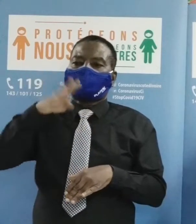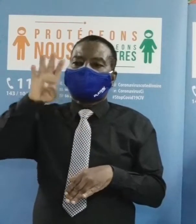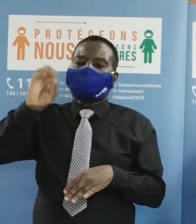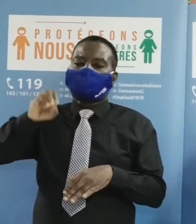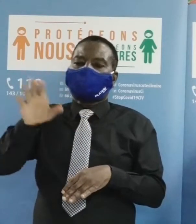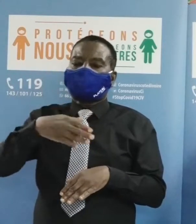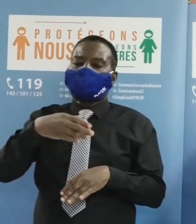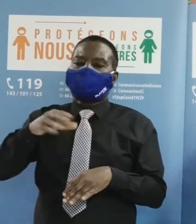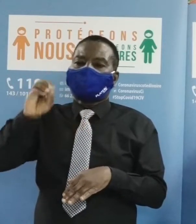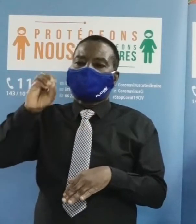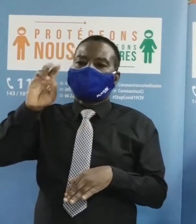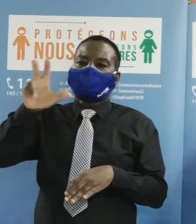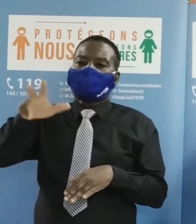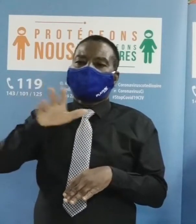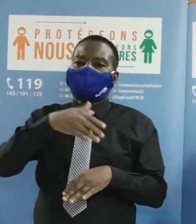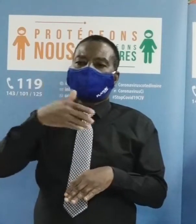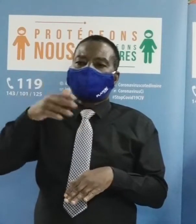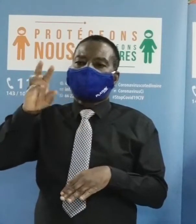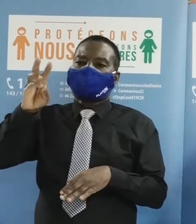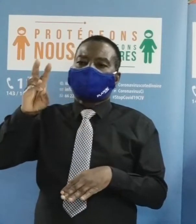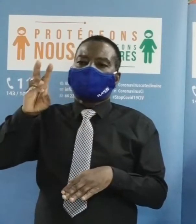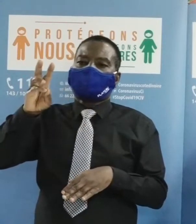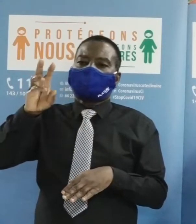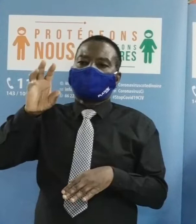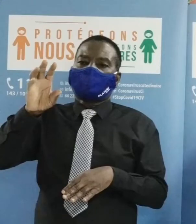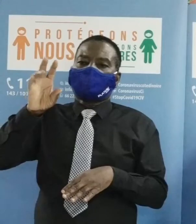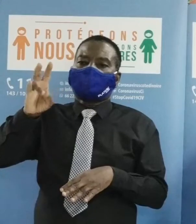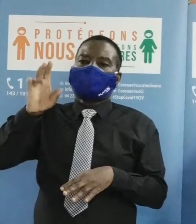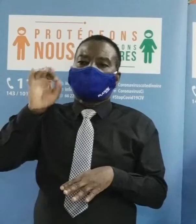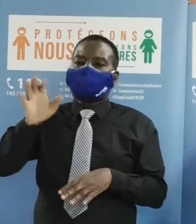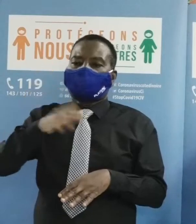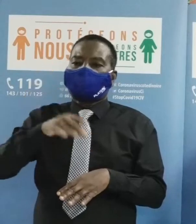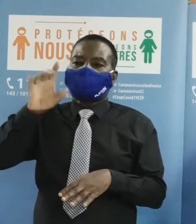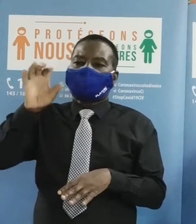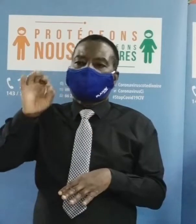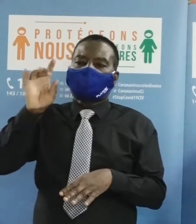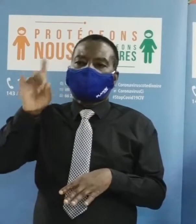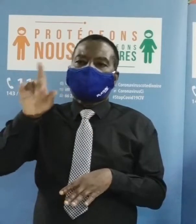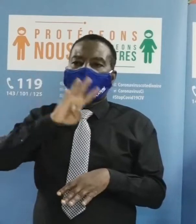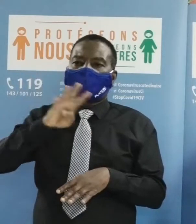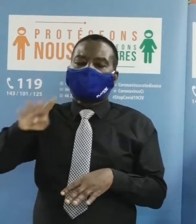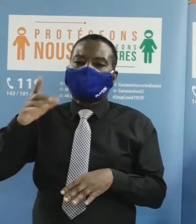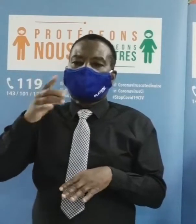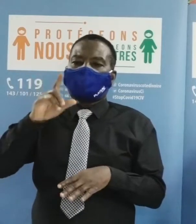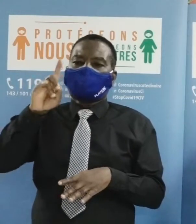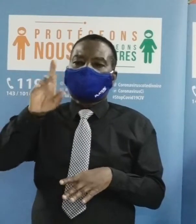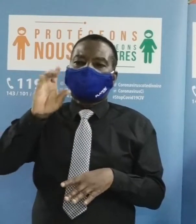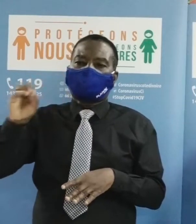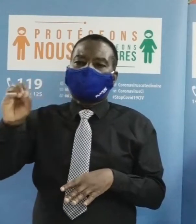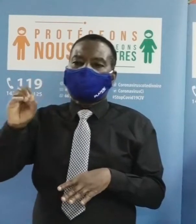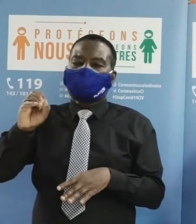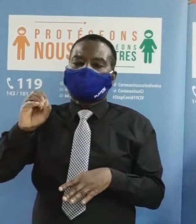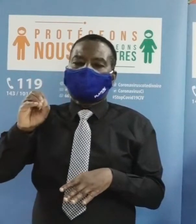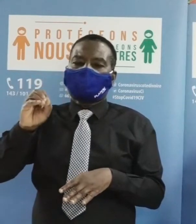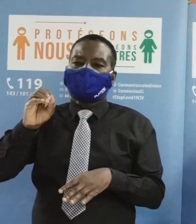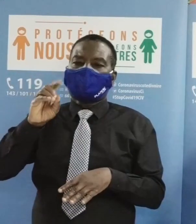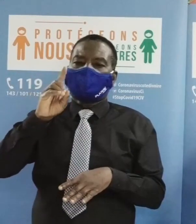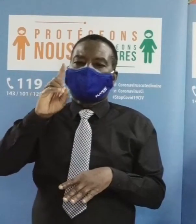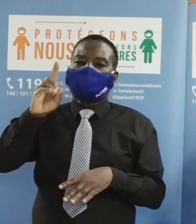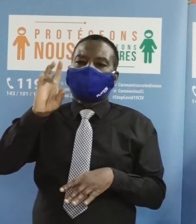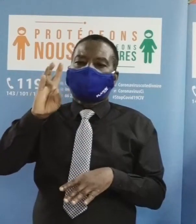au 03 79 91 44 au 111 et aux